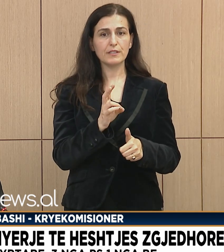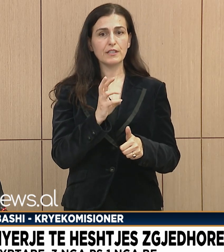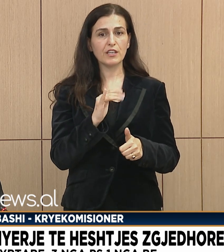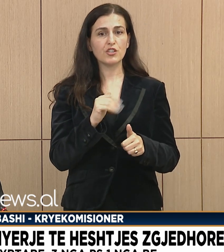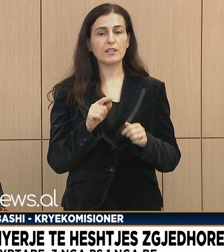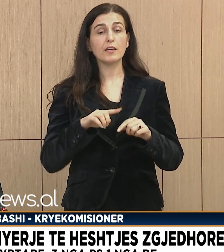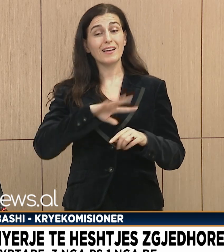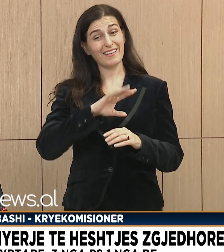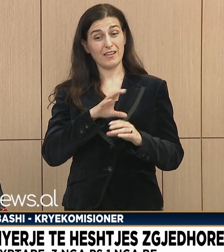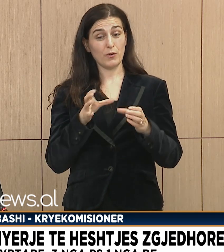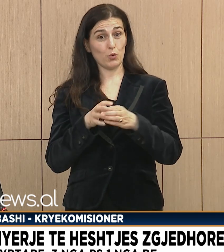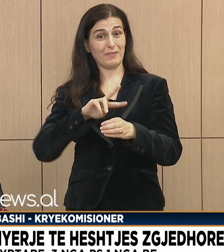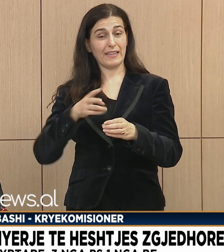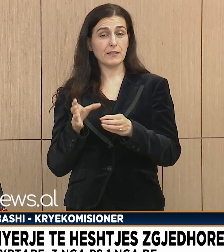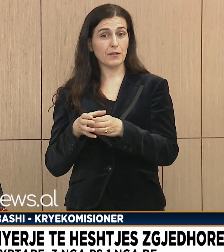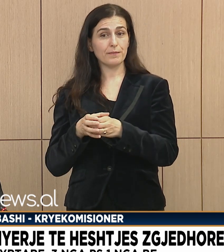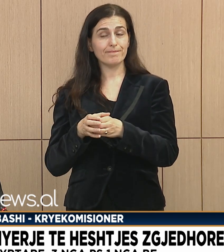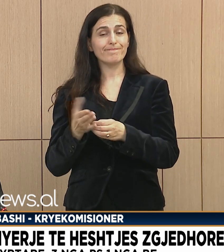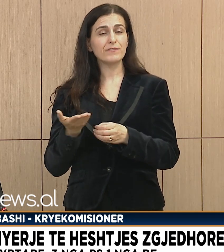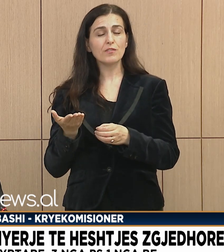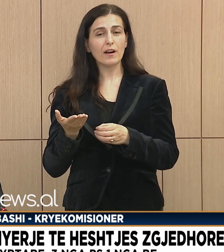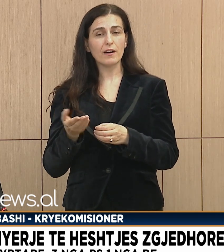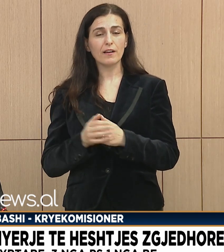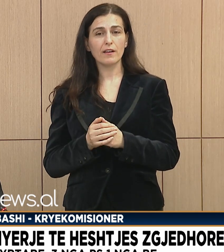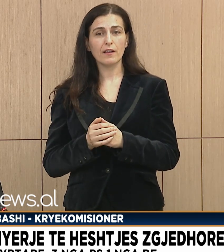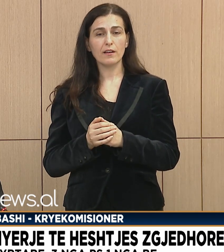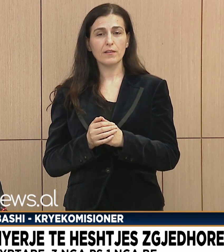93.86%. Pjesa tjetër janë